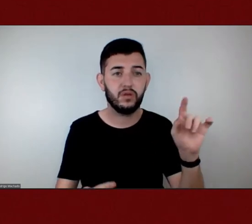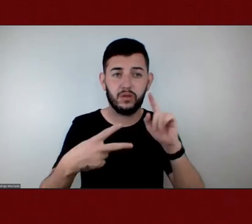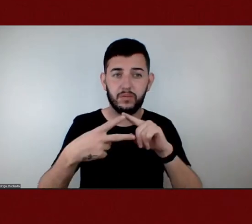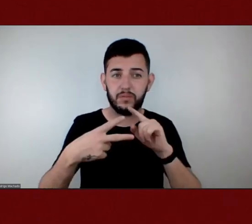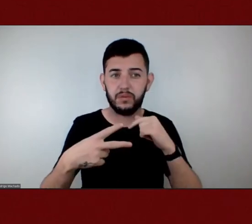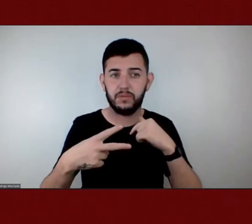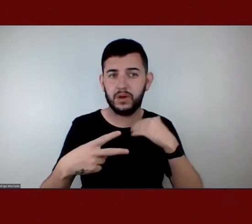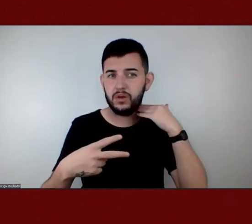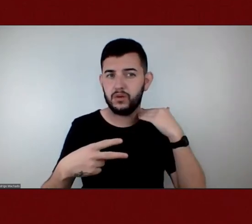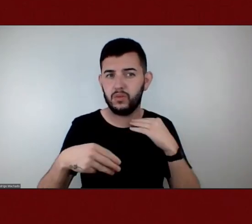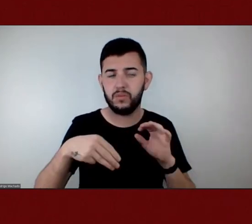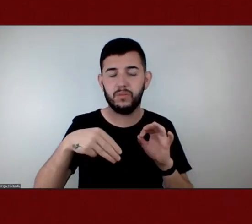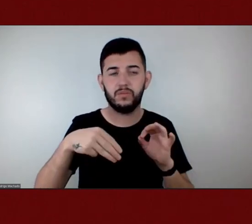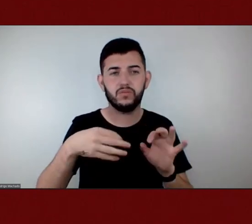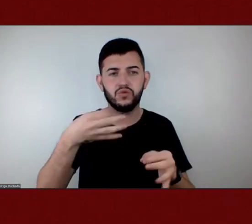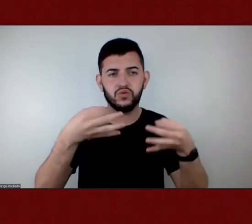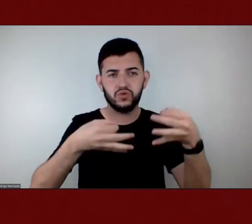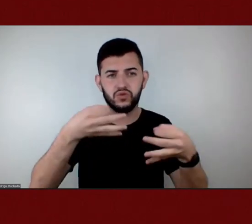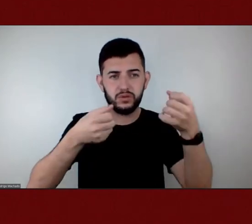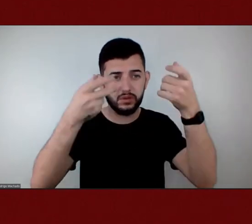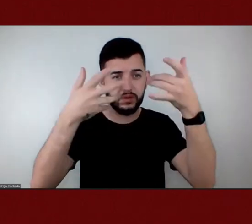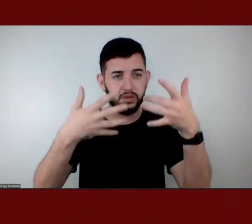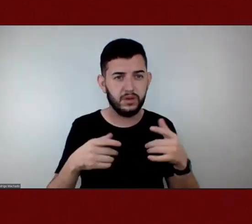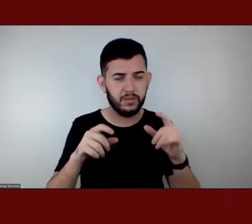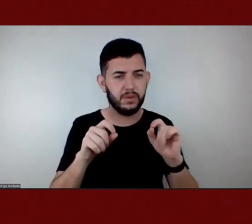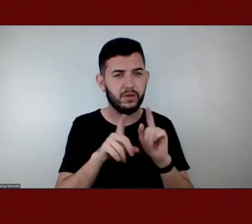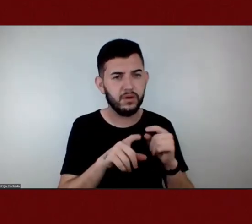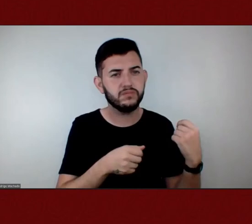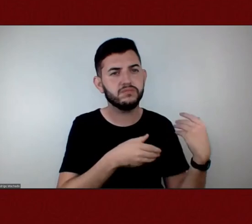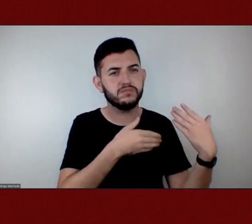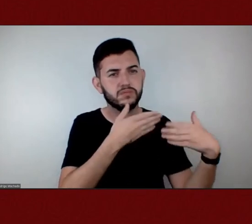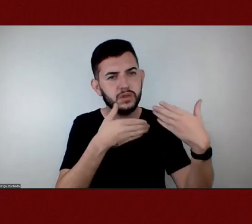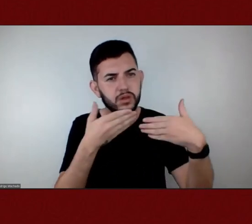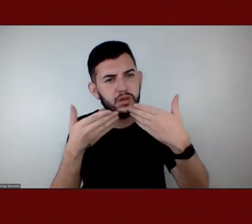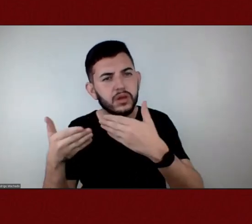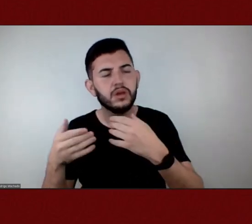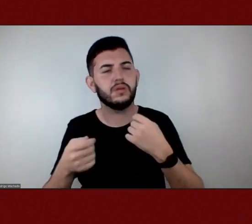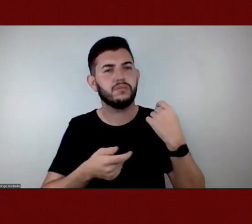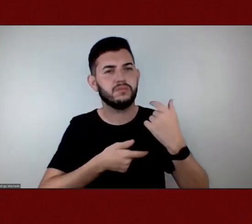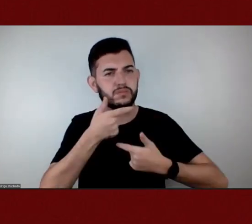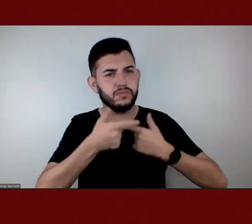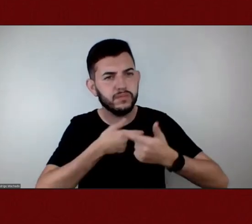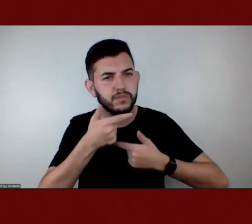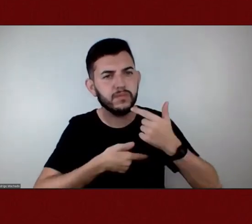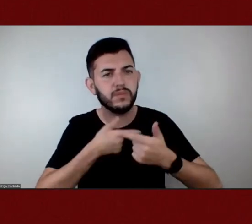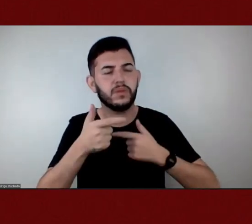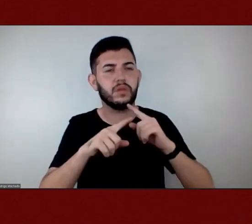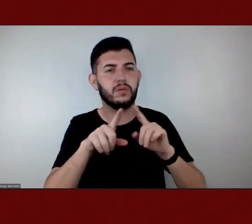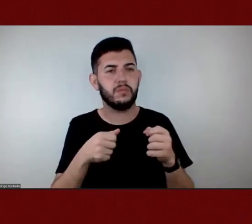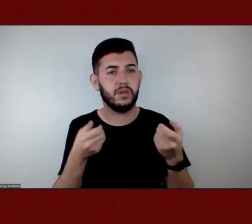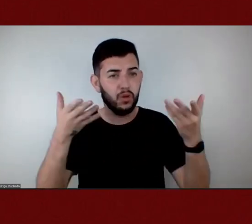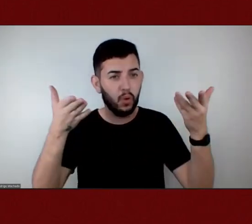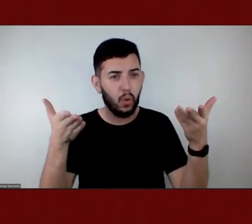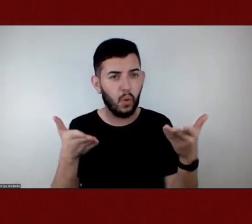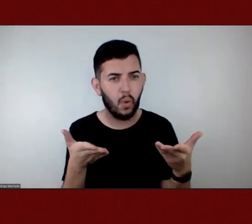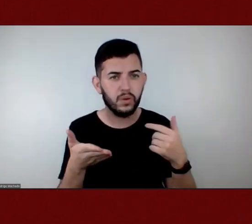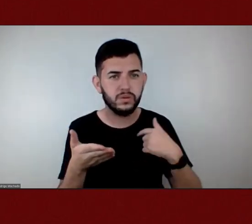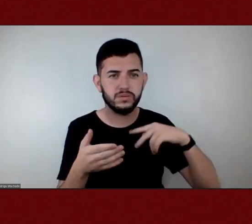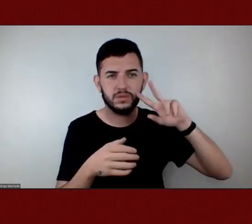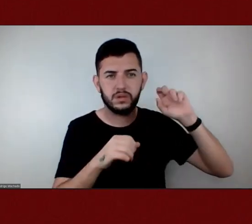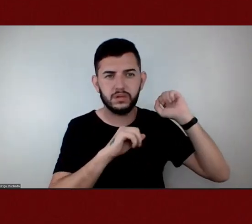no horizonte da longa estrada percorrida, se divisa nos dias recentes da história dos